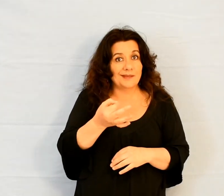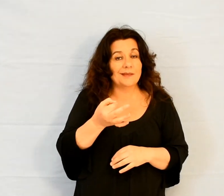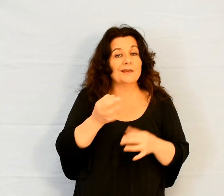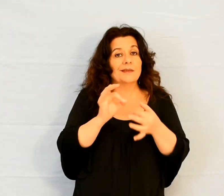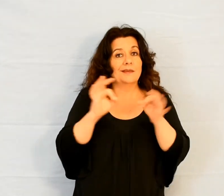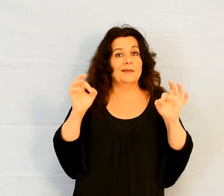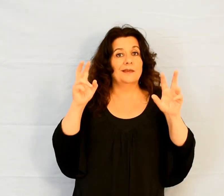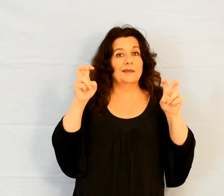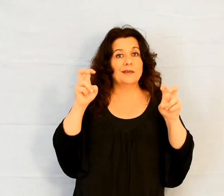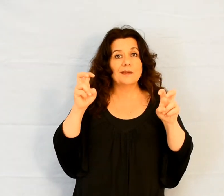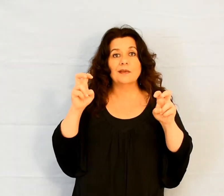m'as donnés. »